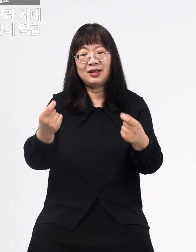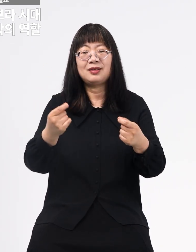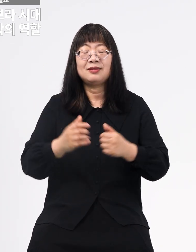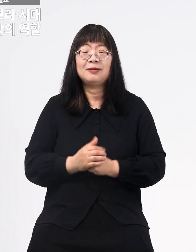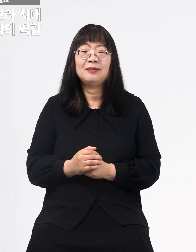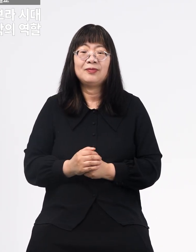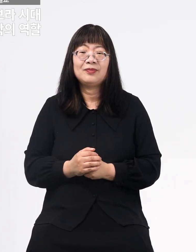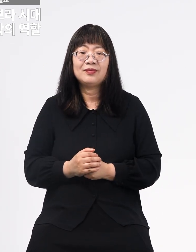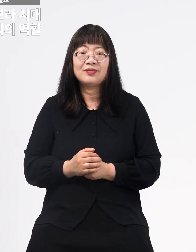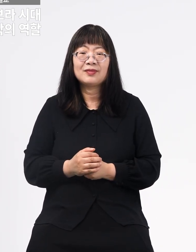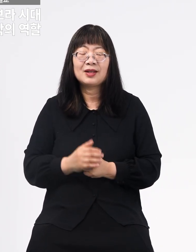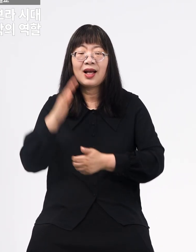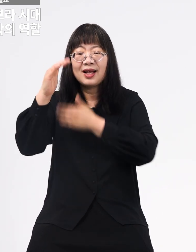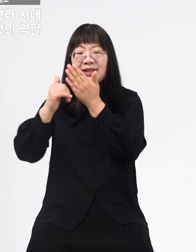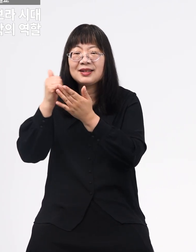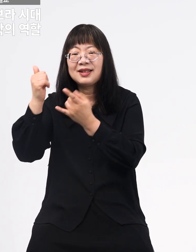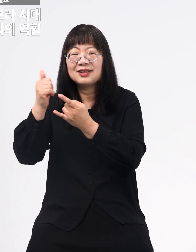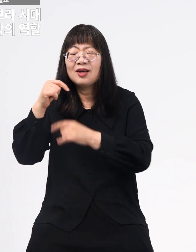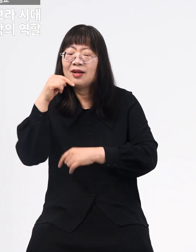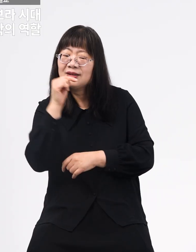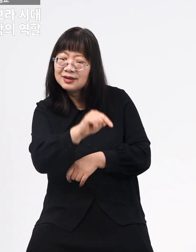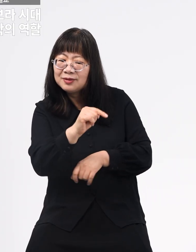하나님은 이걸 믿음으로 봤어요.